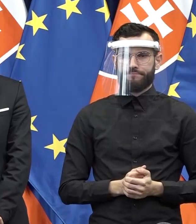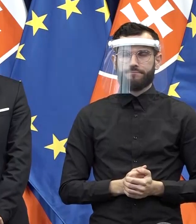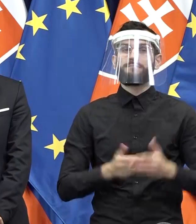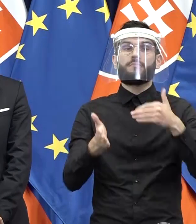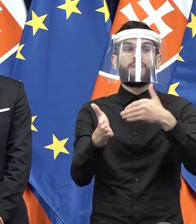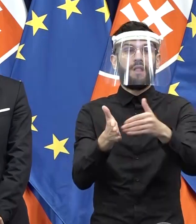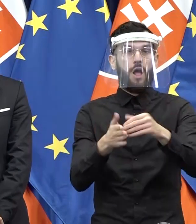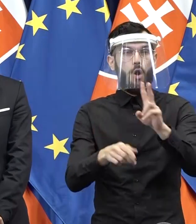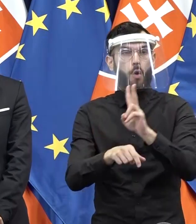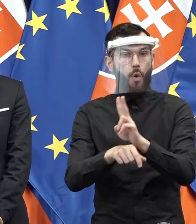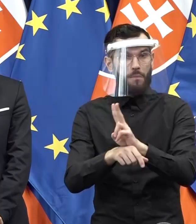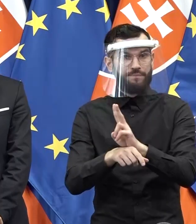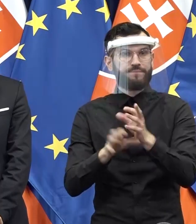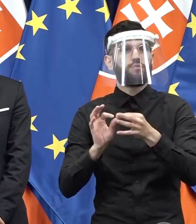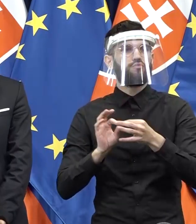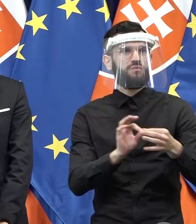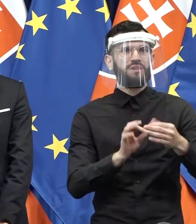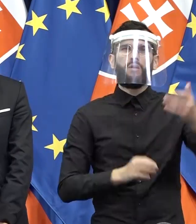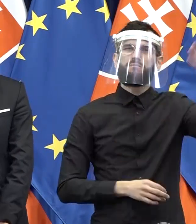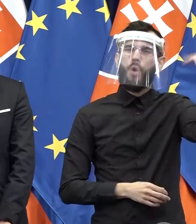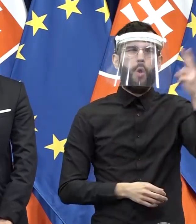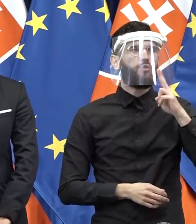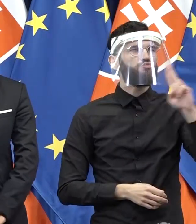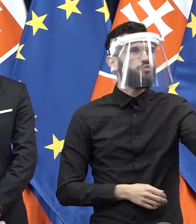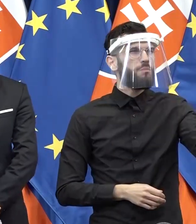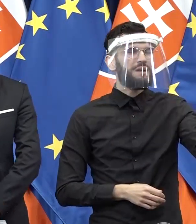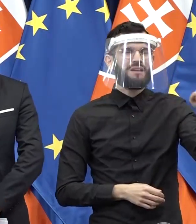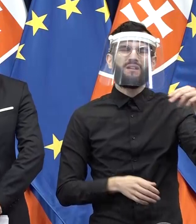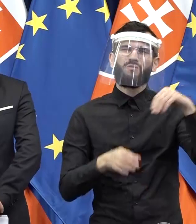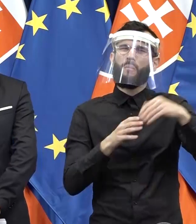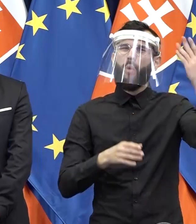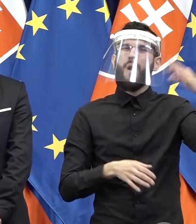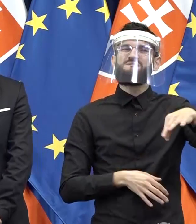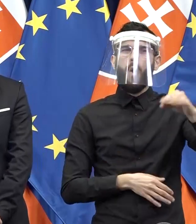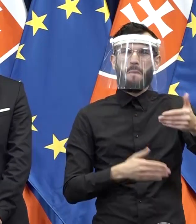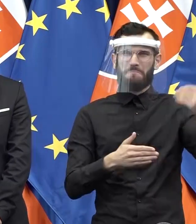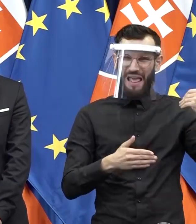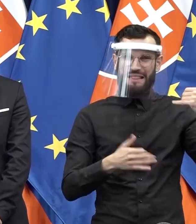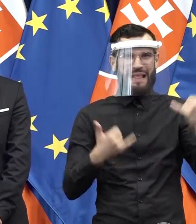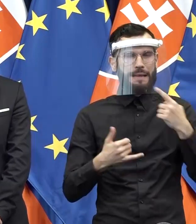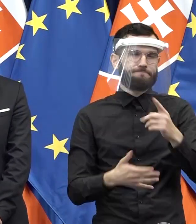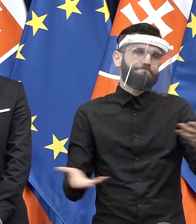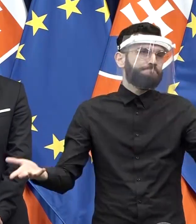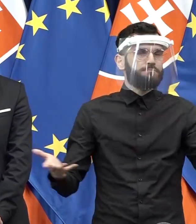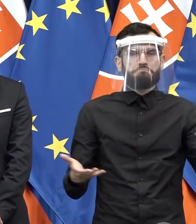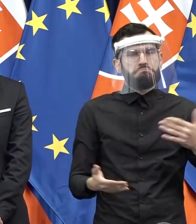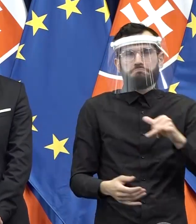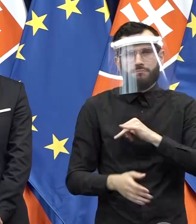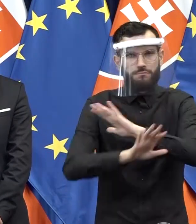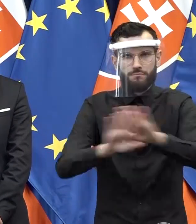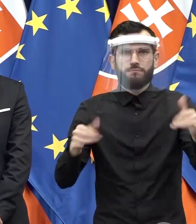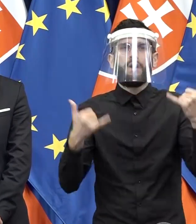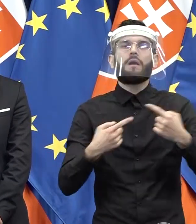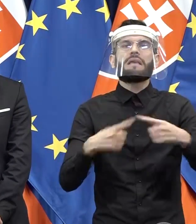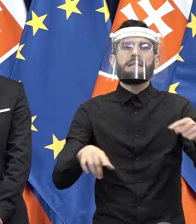Ďalšie opatrenie je v rozpore s tým, čo som slúbil pred voľbami a vôbec sa nechám bým, že ho dnes odprezentujem. Jednoducho je iný čas